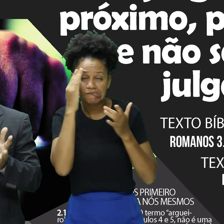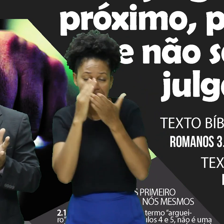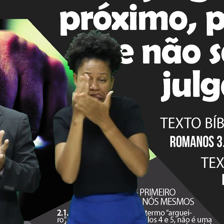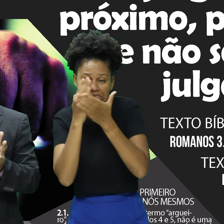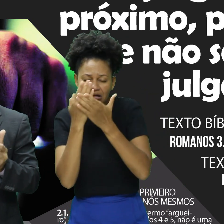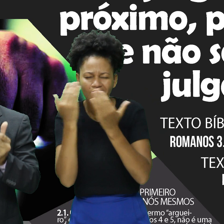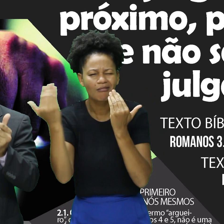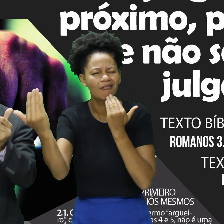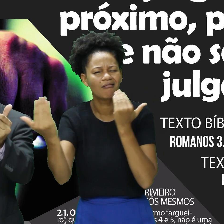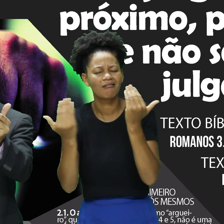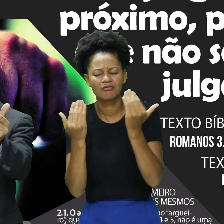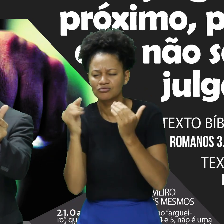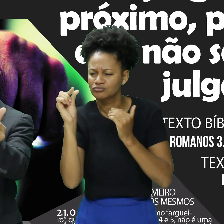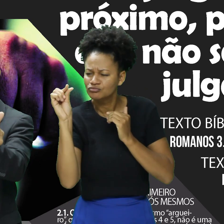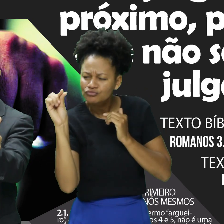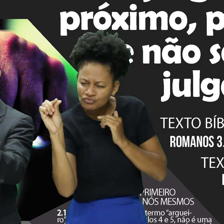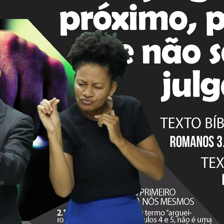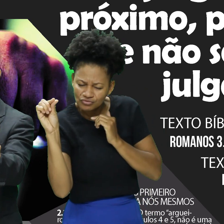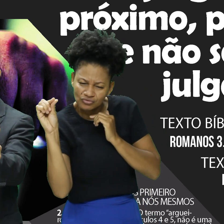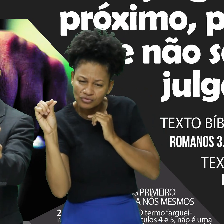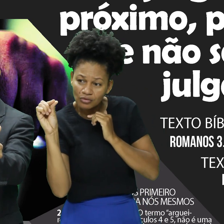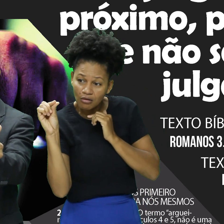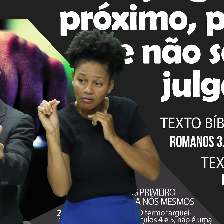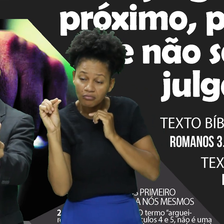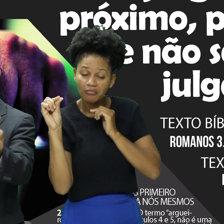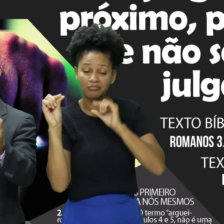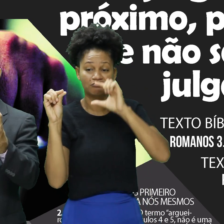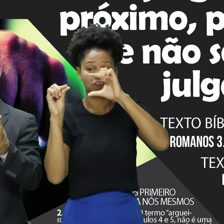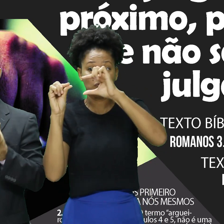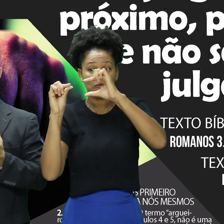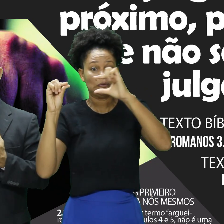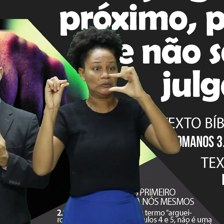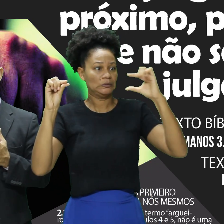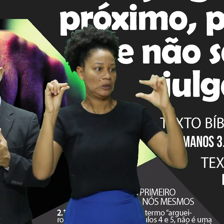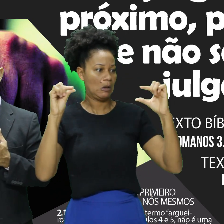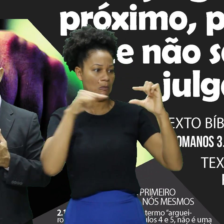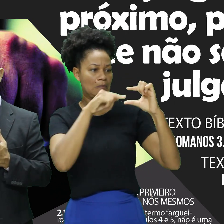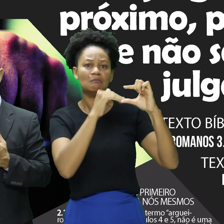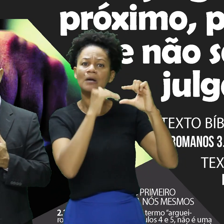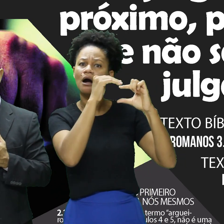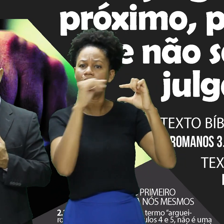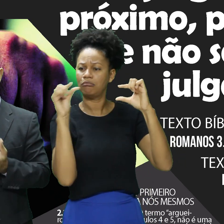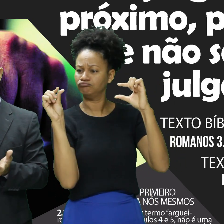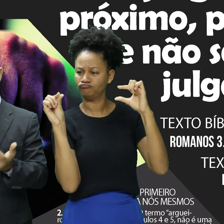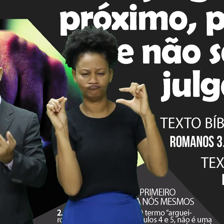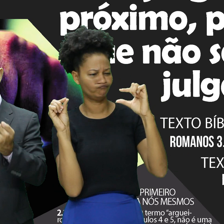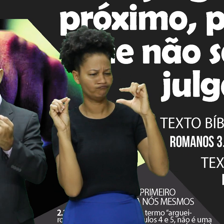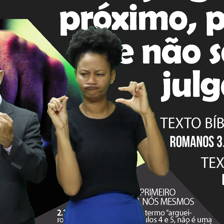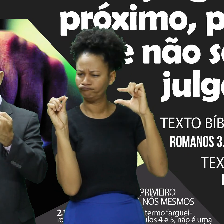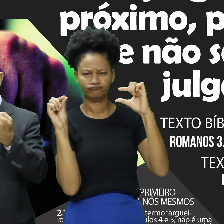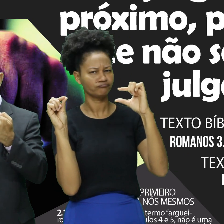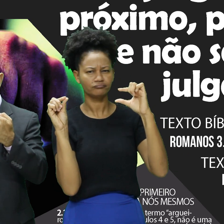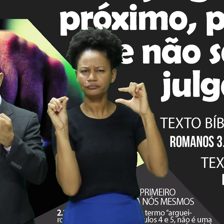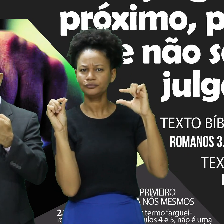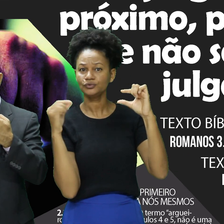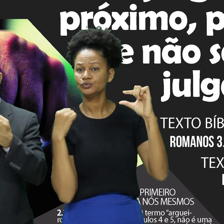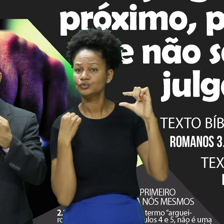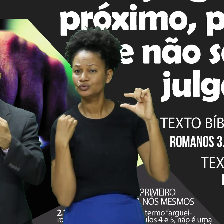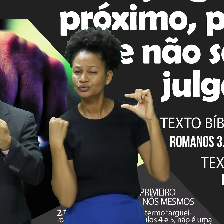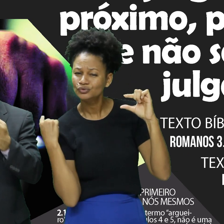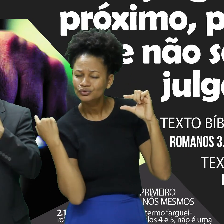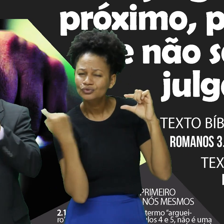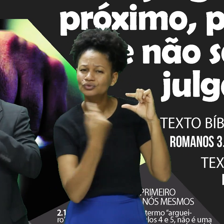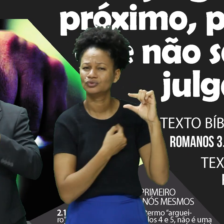compara essas coisas: o cisco no olho do próximo e a trave no seu olho. Veja como nós